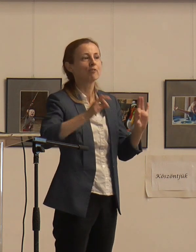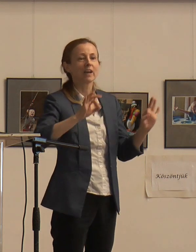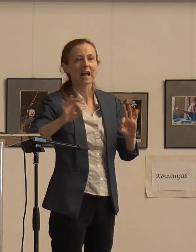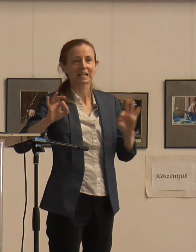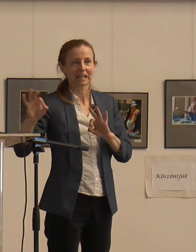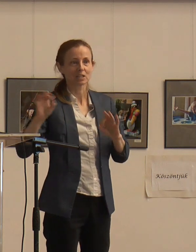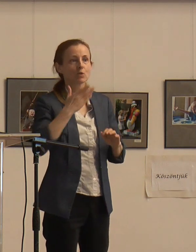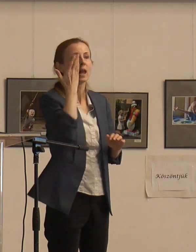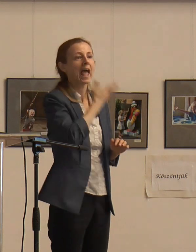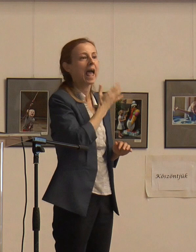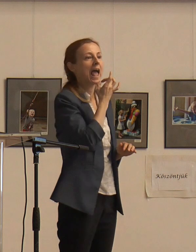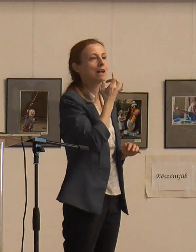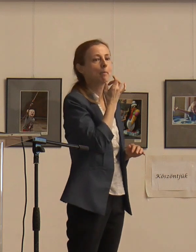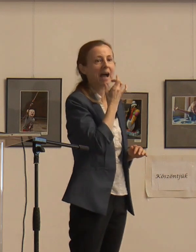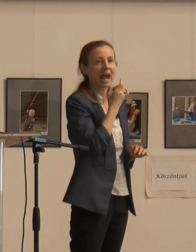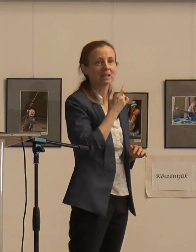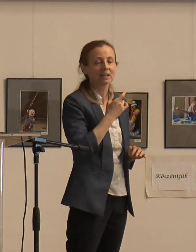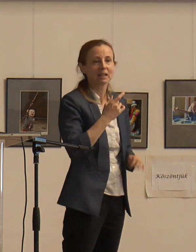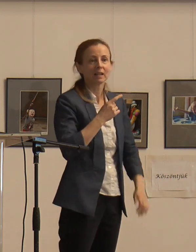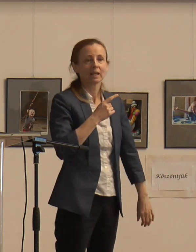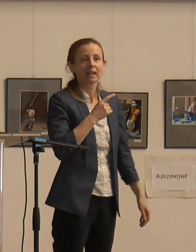felkészül Herbár Terézia.